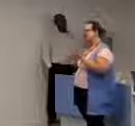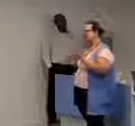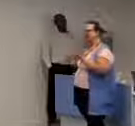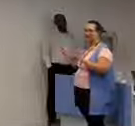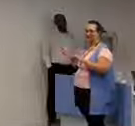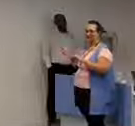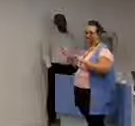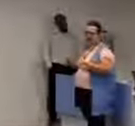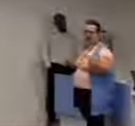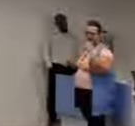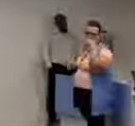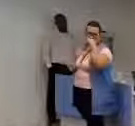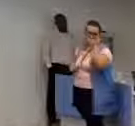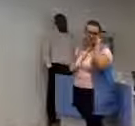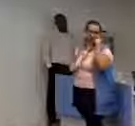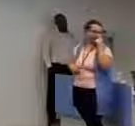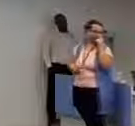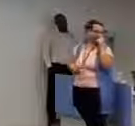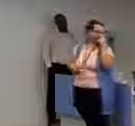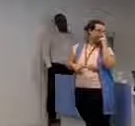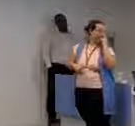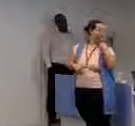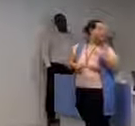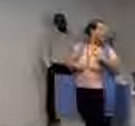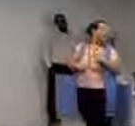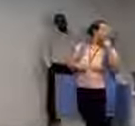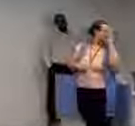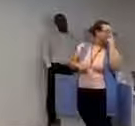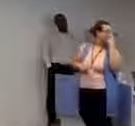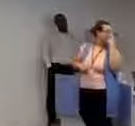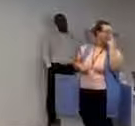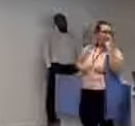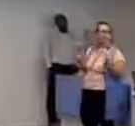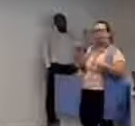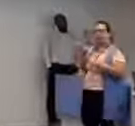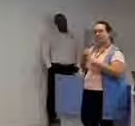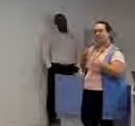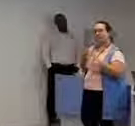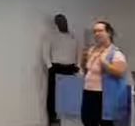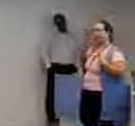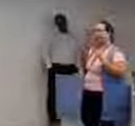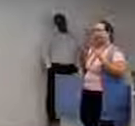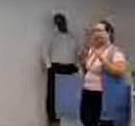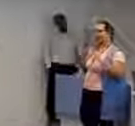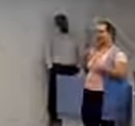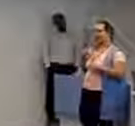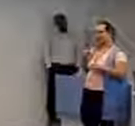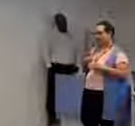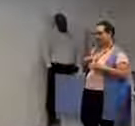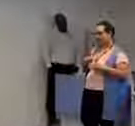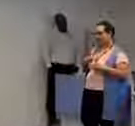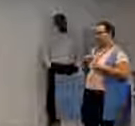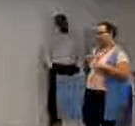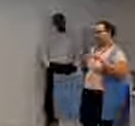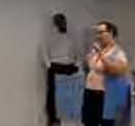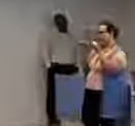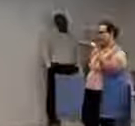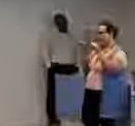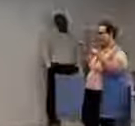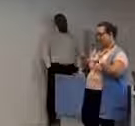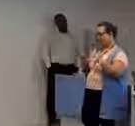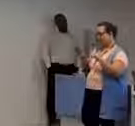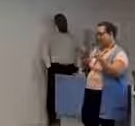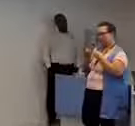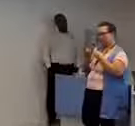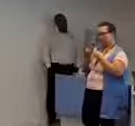estampa. Ok? Então dentro desse tipo de tecnologia, de projeto de estampa, o software traz uma série